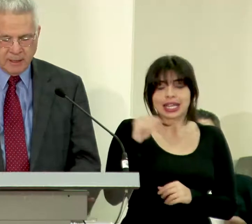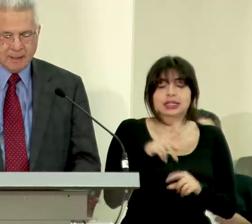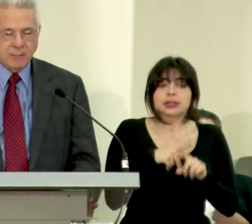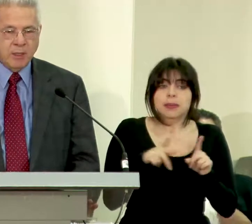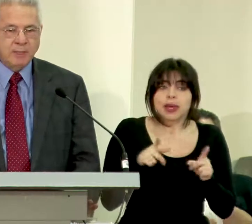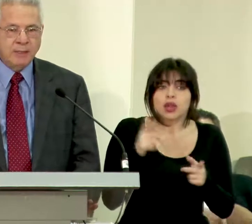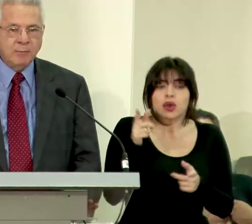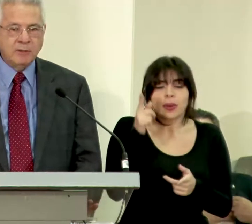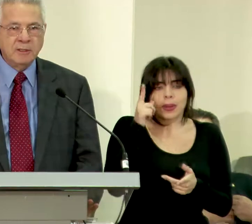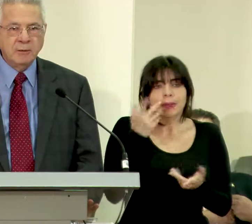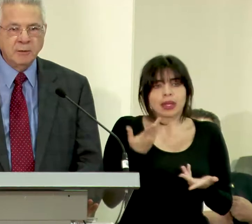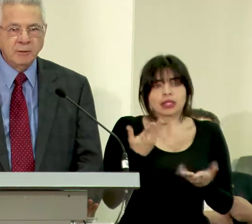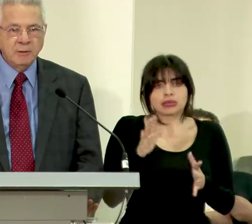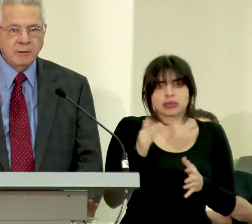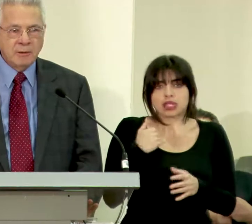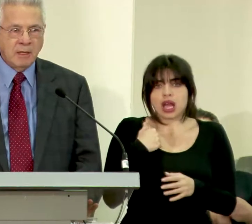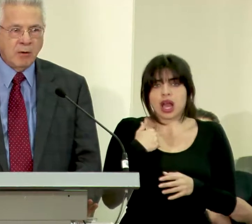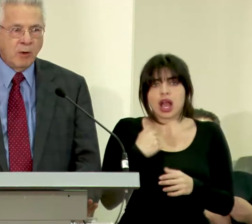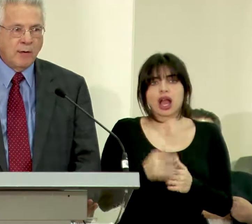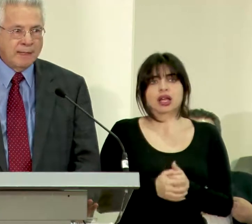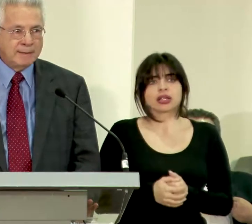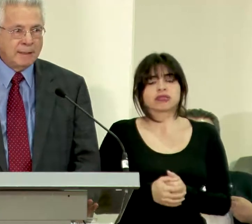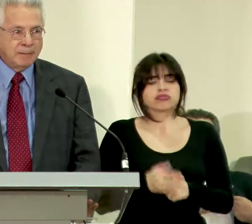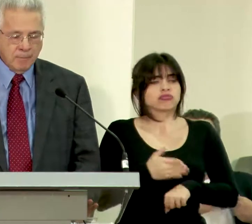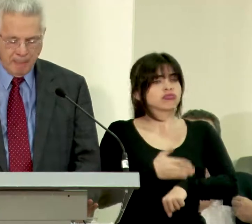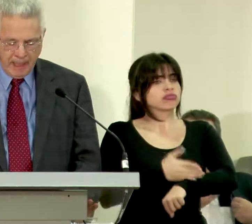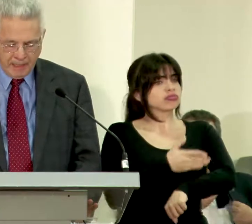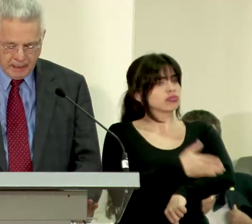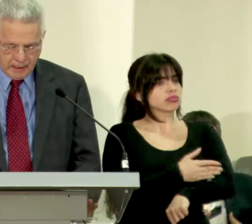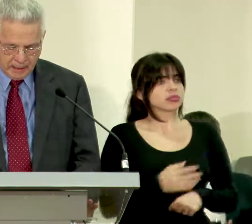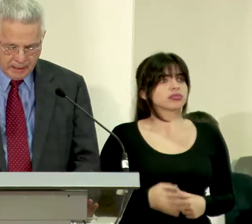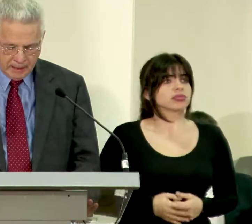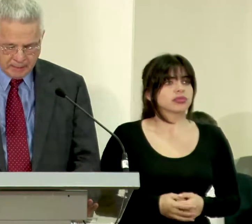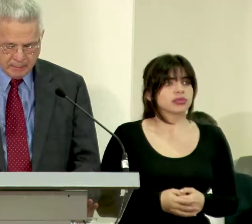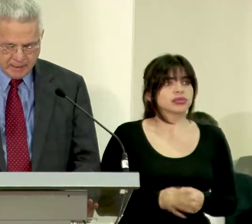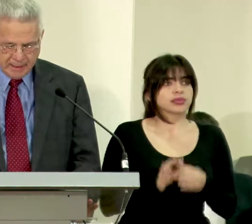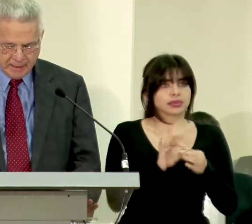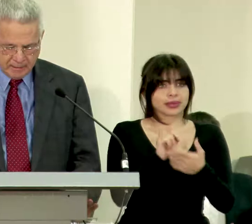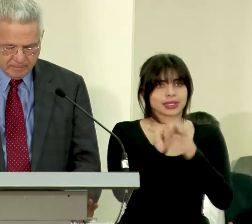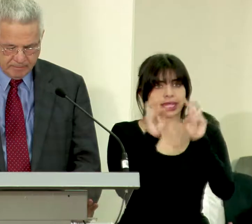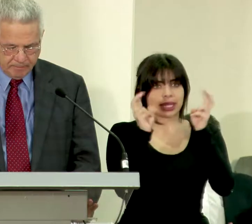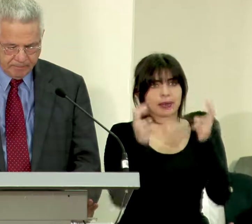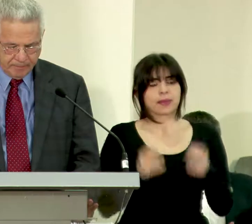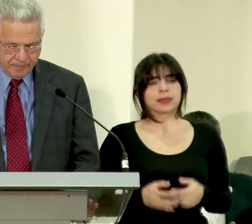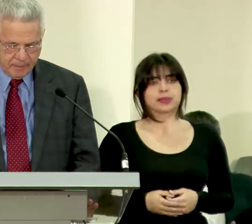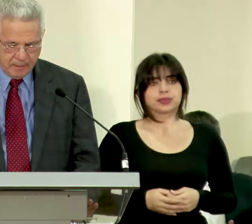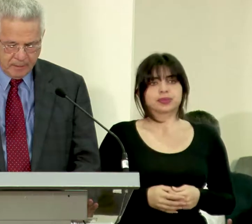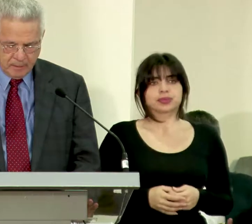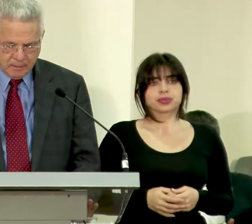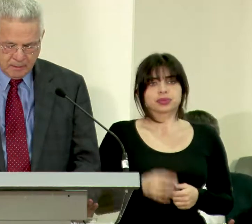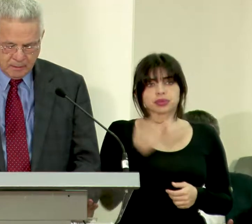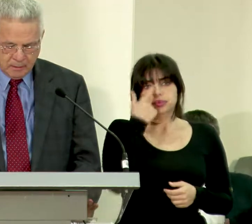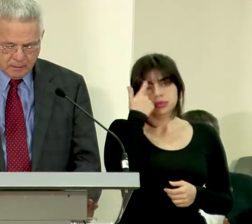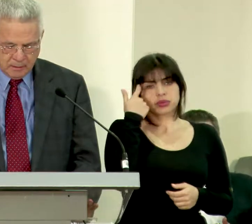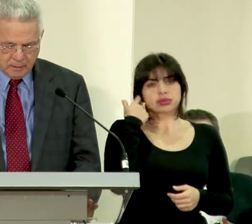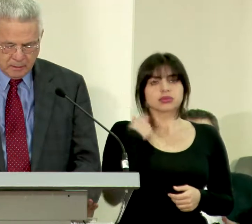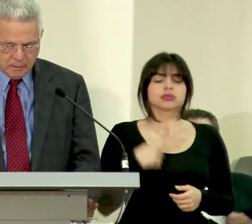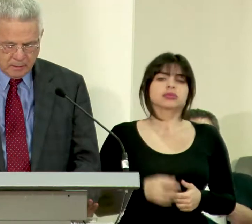pero evidentemente hemos tenido ya un avance en esa materia.